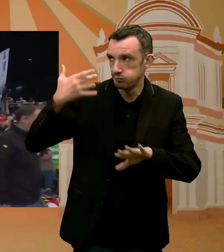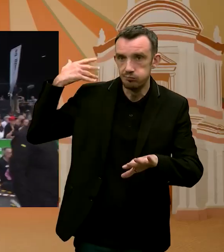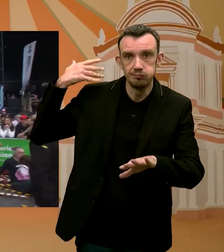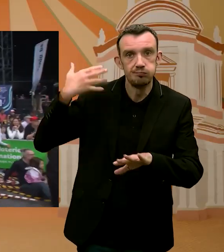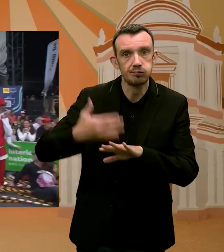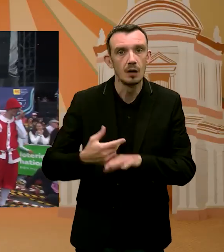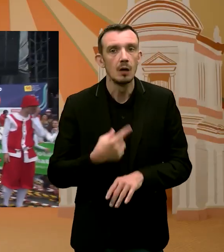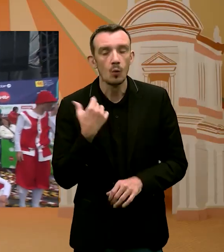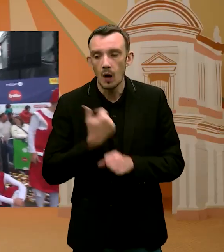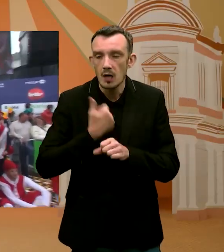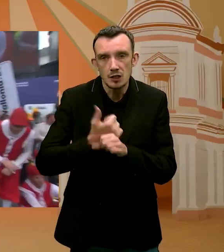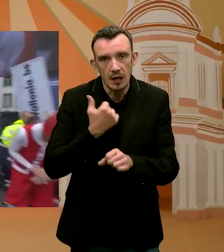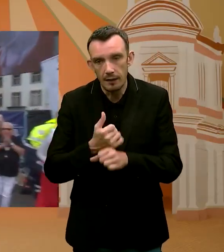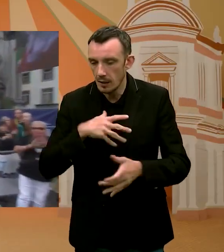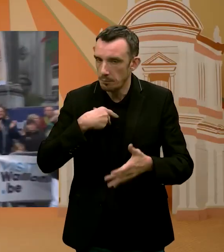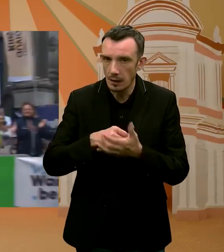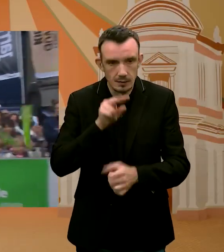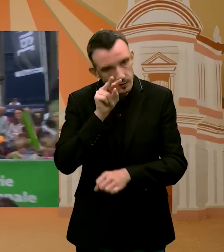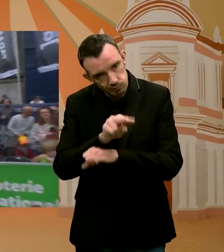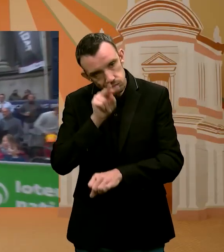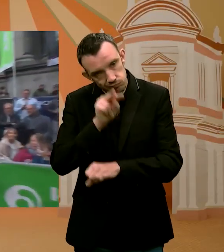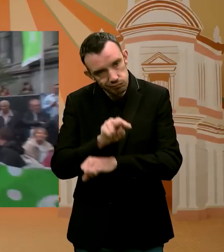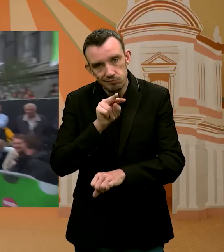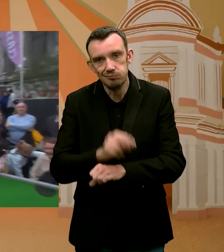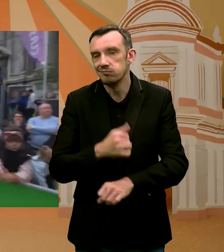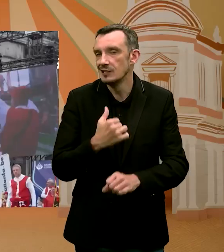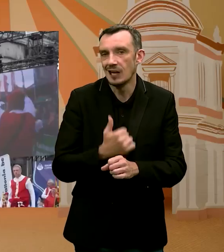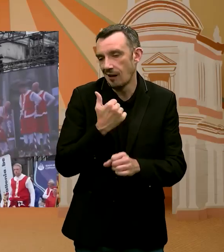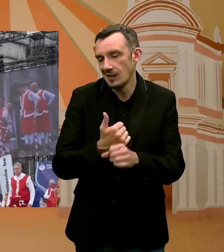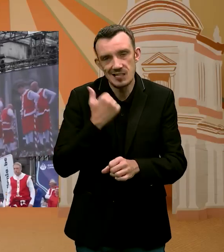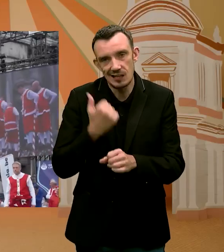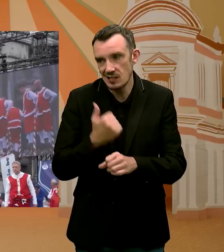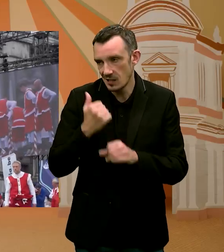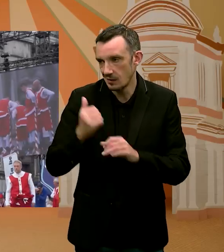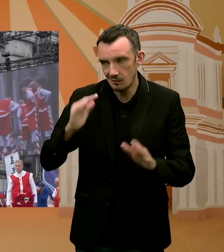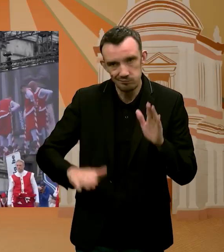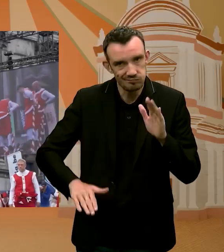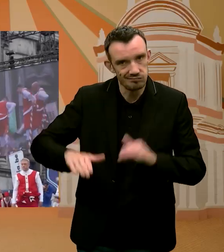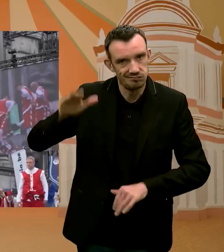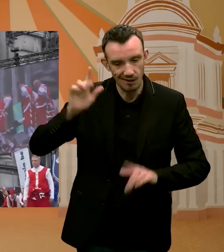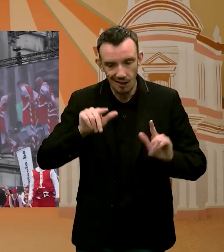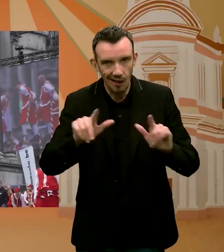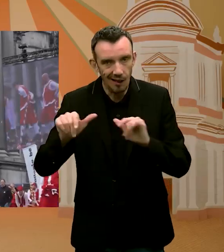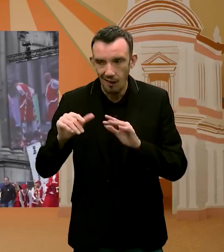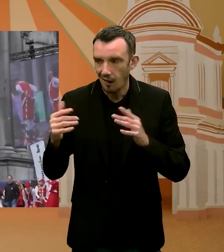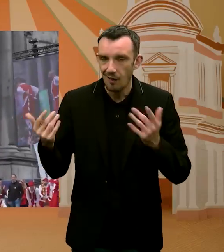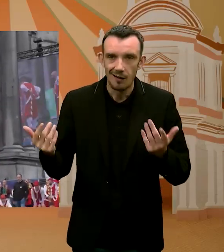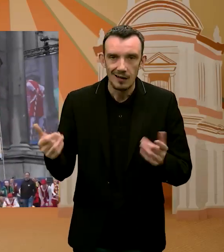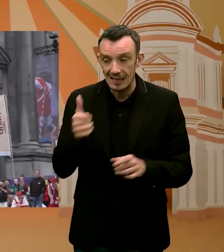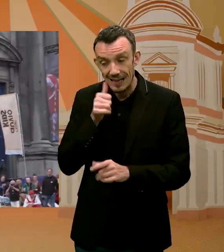échasse les regarder. Voilà, j'ai grandi avec eux et donc c'est vraiment un bonheur. Et le groupe des filles sort vraiment maintenant pas